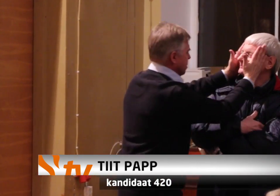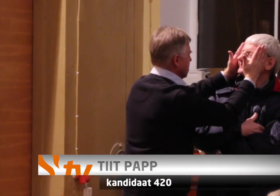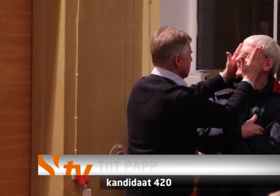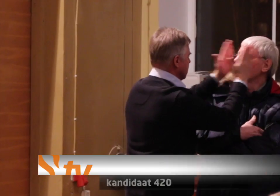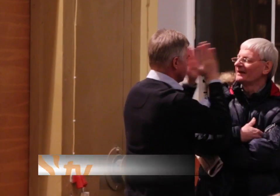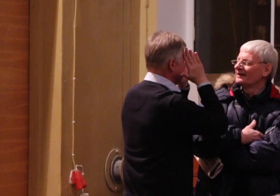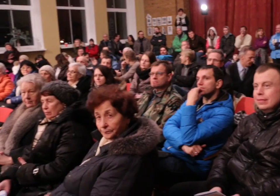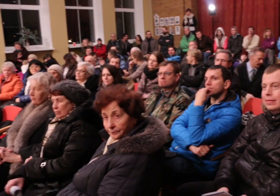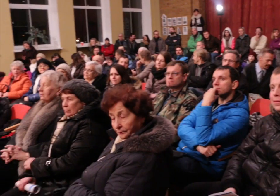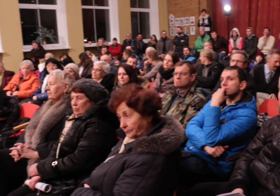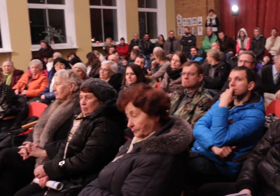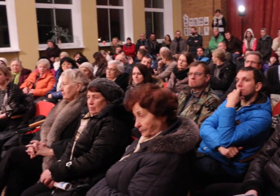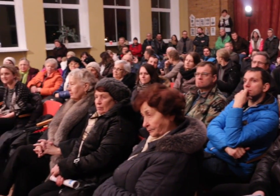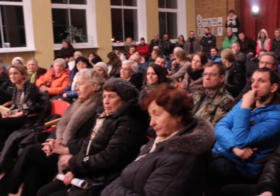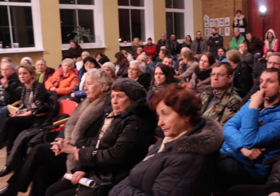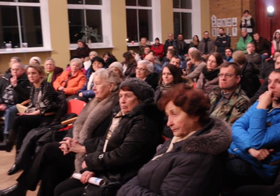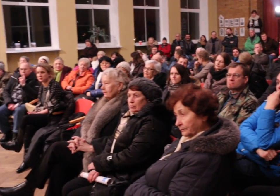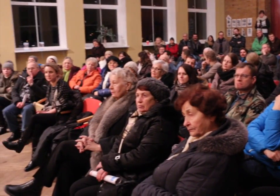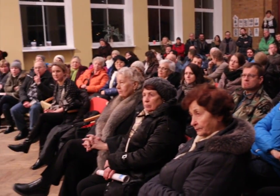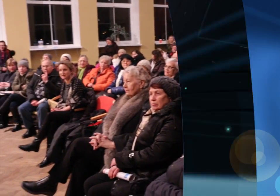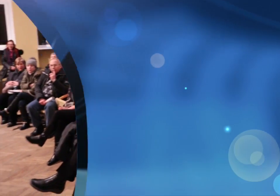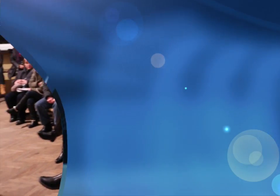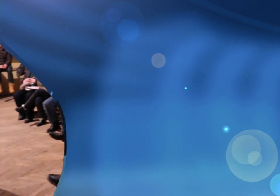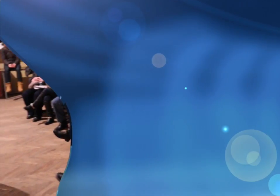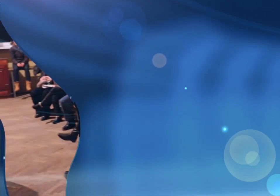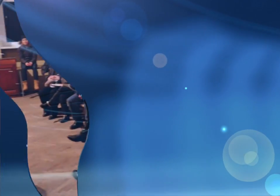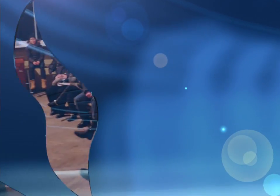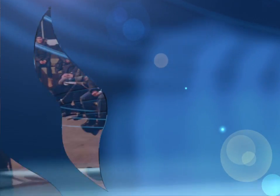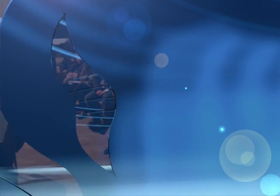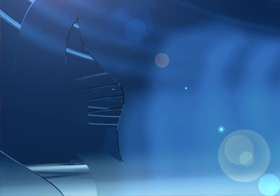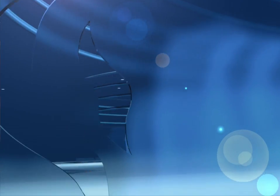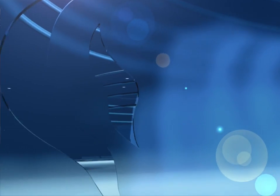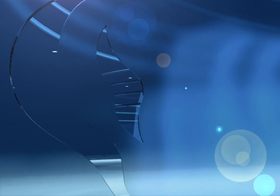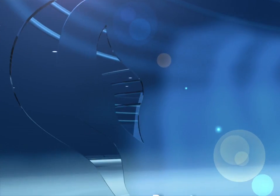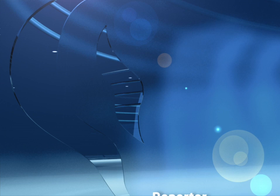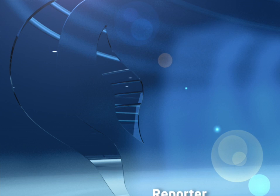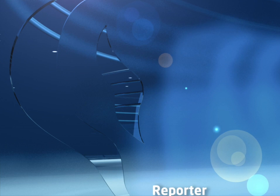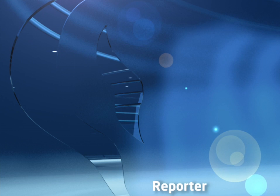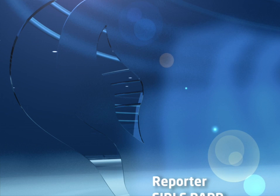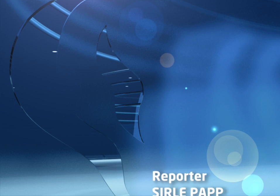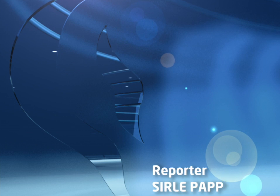Kutsu, ma kutsun oma. Teeme siis